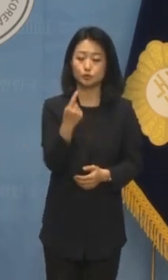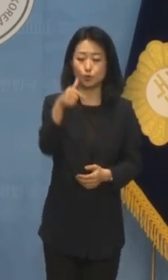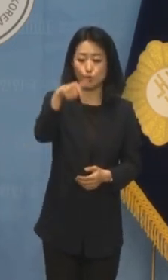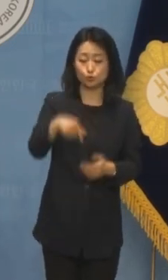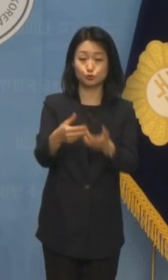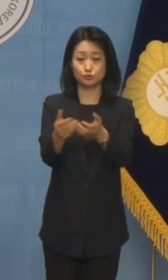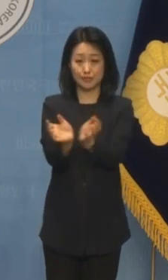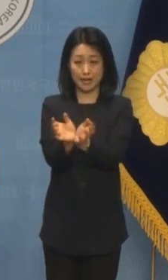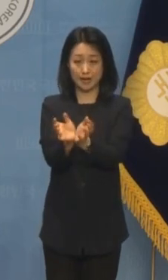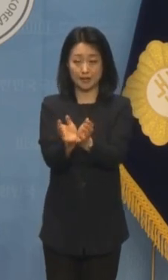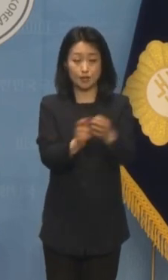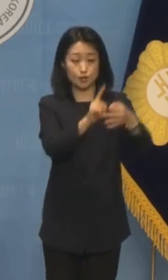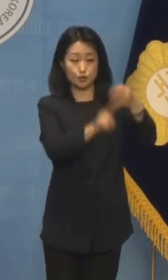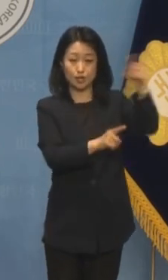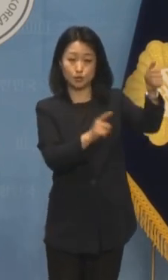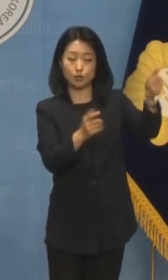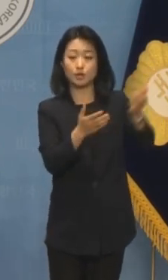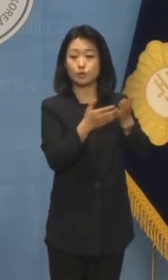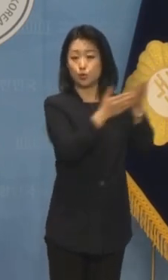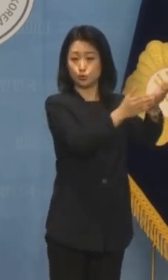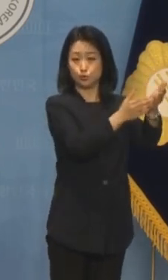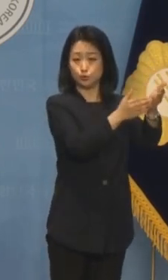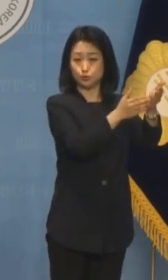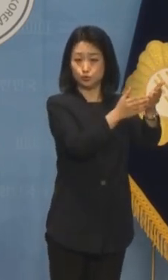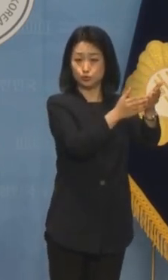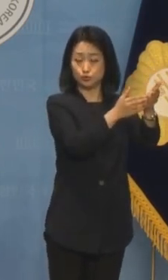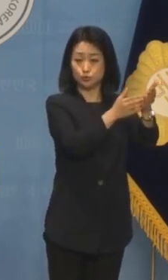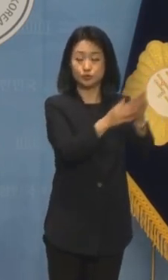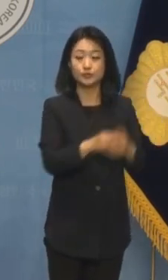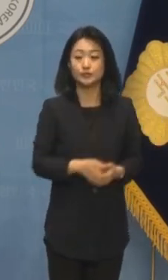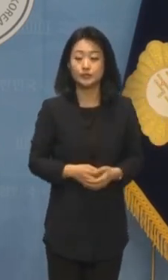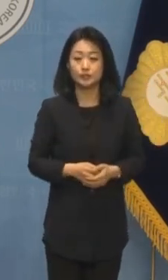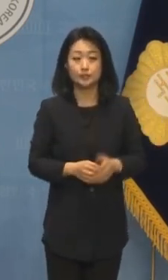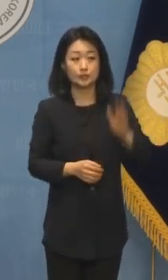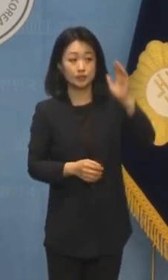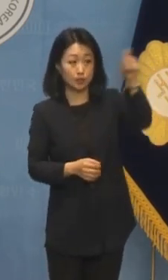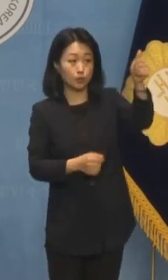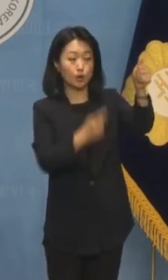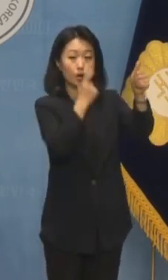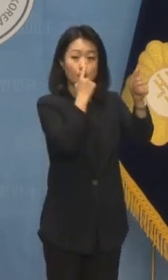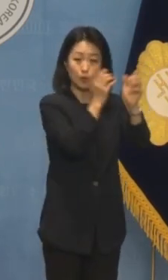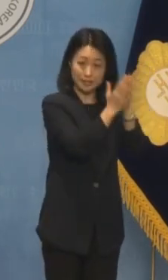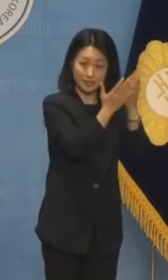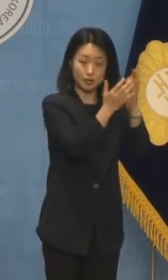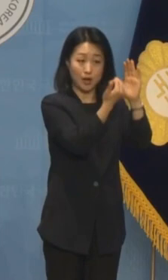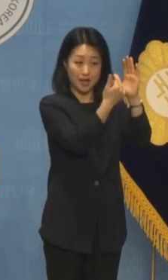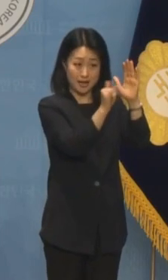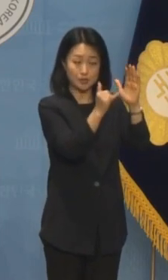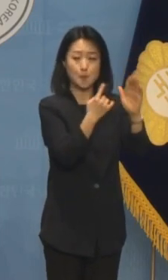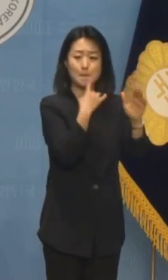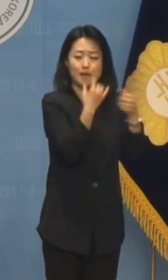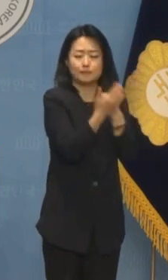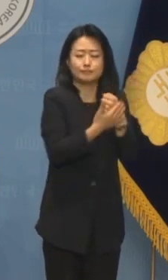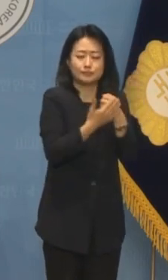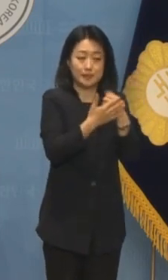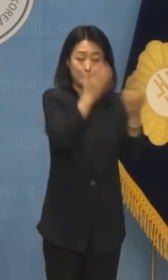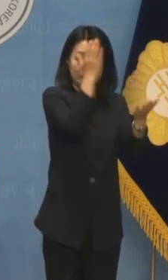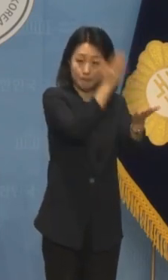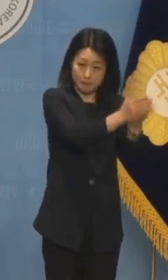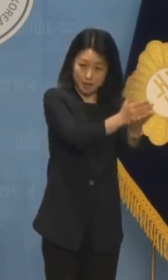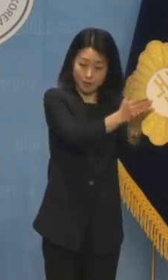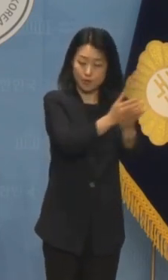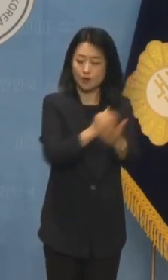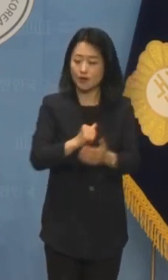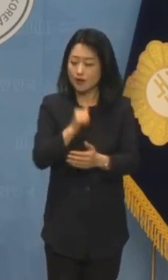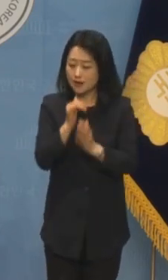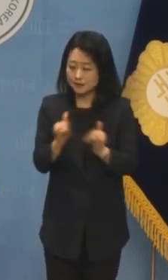조국혁신당은 윤석열 대통령에게 요구합니다. 윤석열 대통령 본인과 가족의 안위에만 골몰하지 말고